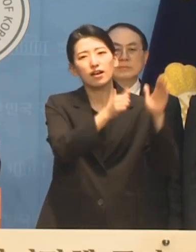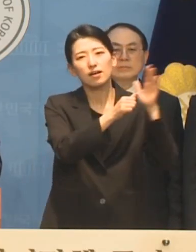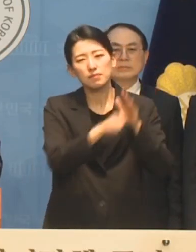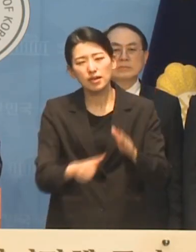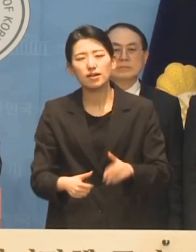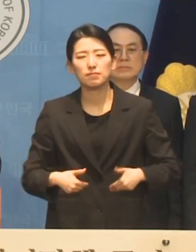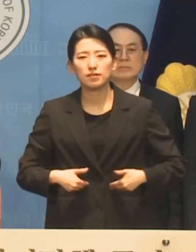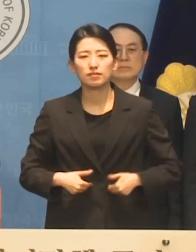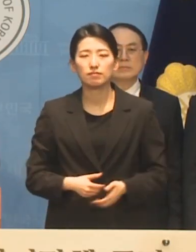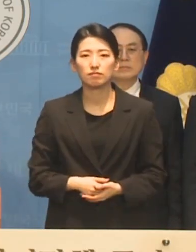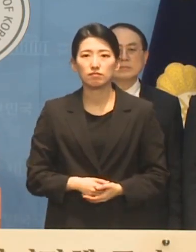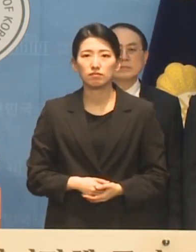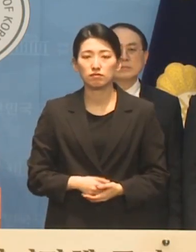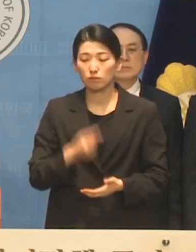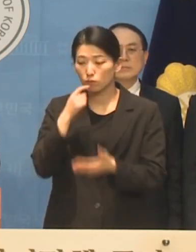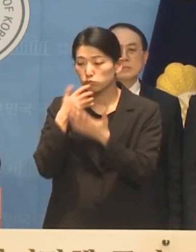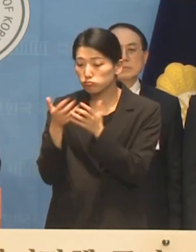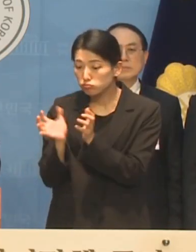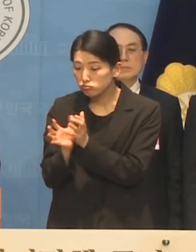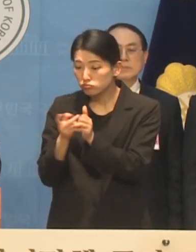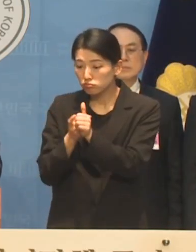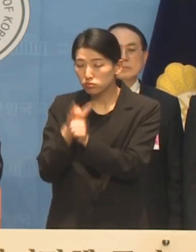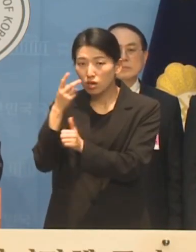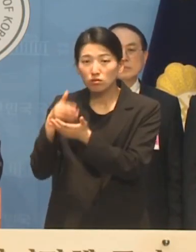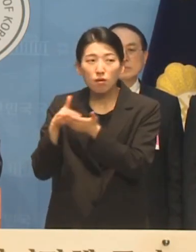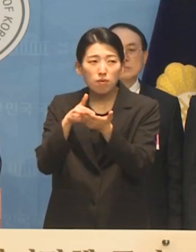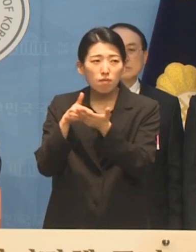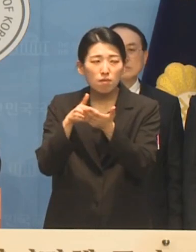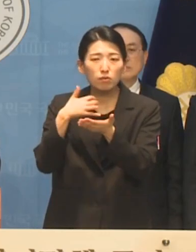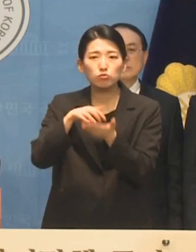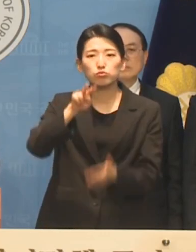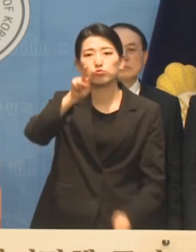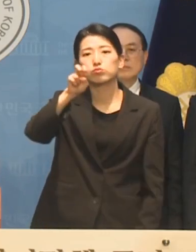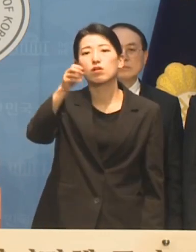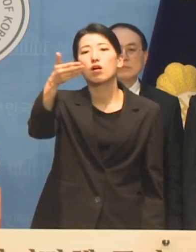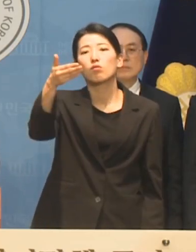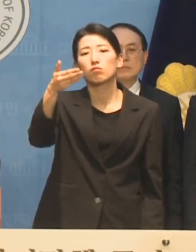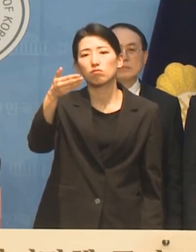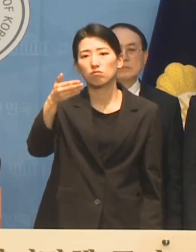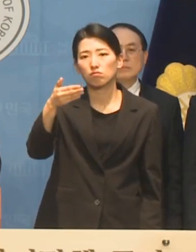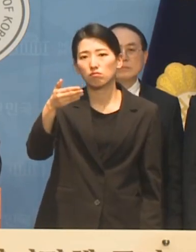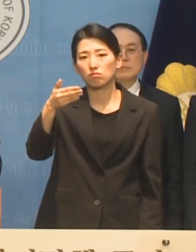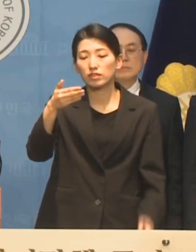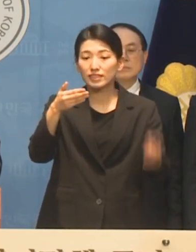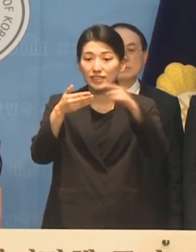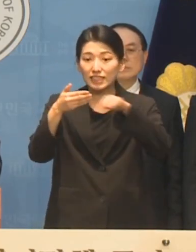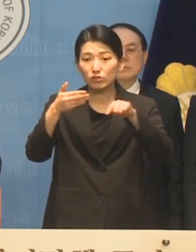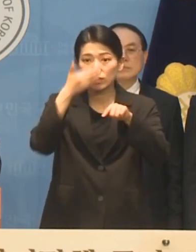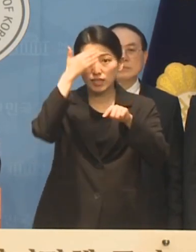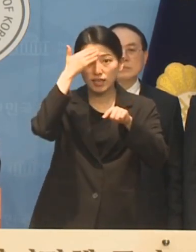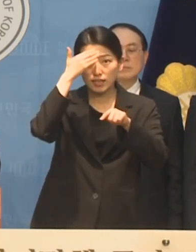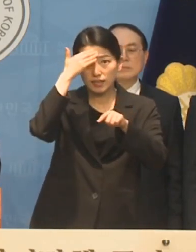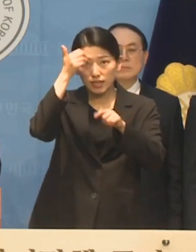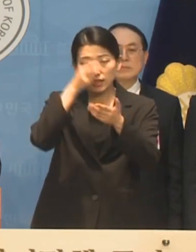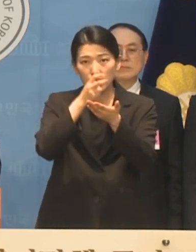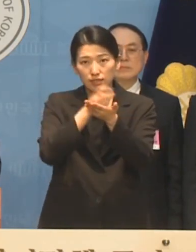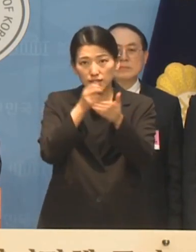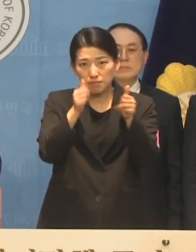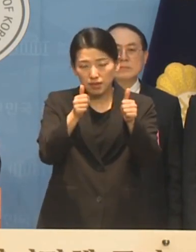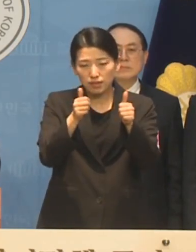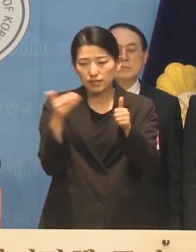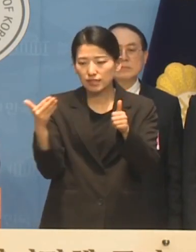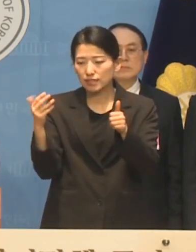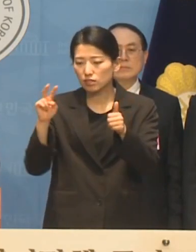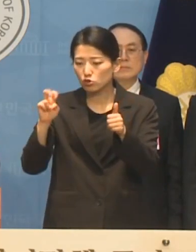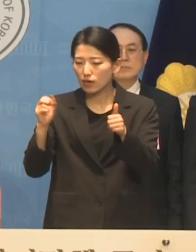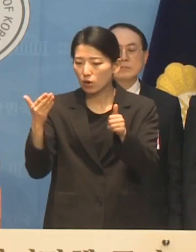더불어민주당은 지금까지 29개의 탄핵을 진행하였습니다. 그런데 그중에 9개의 탄핵 소추안의 결과가 나왔습니다.